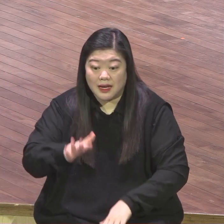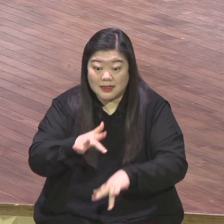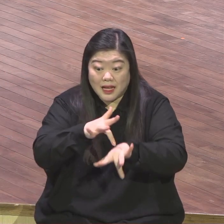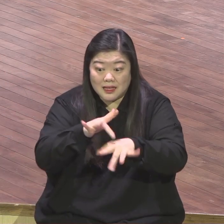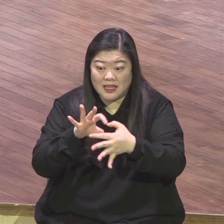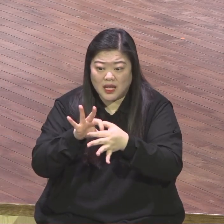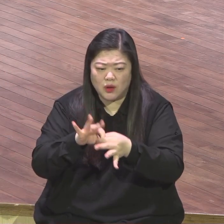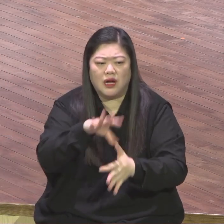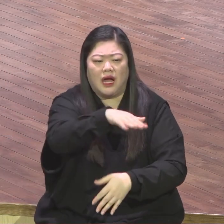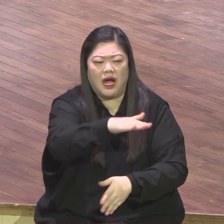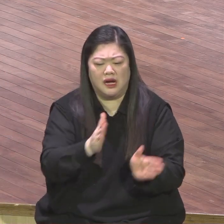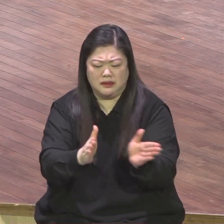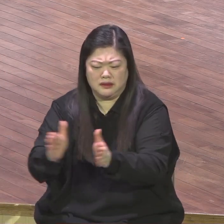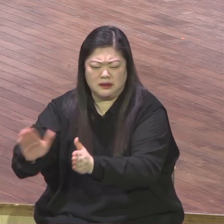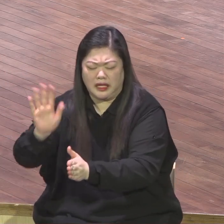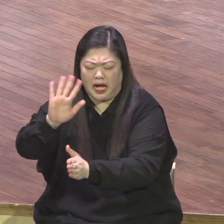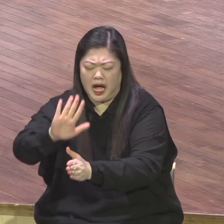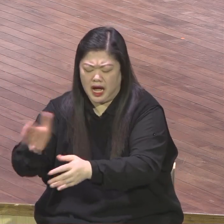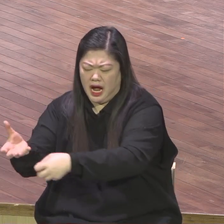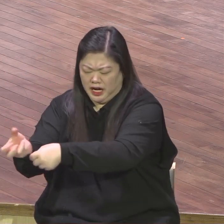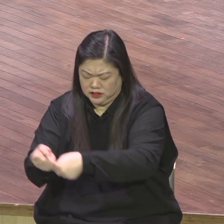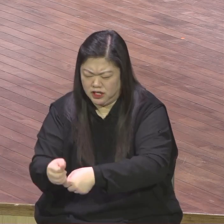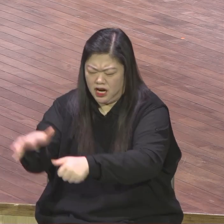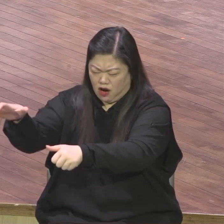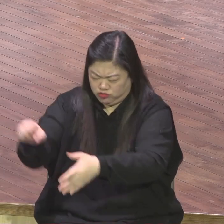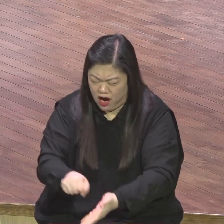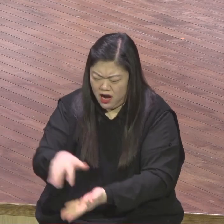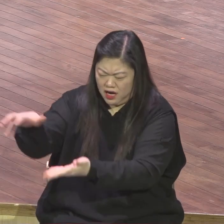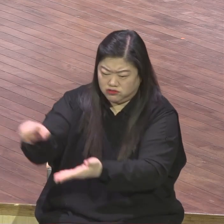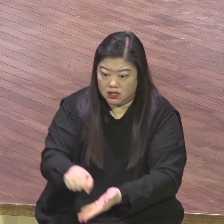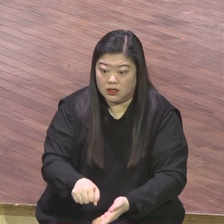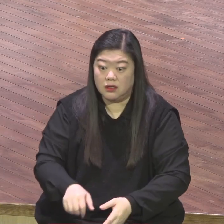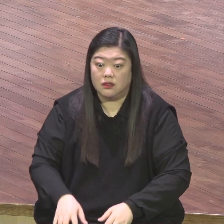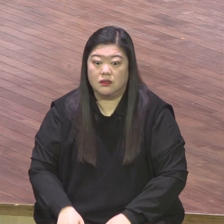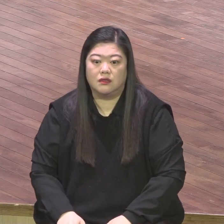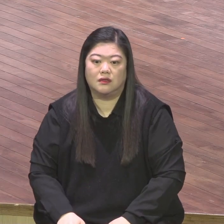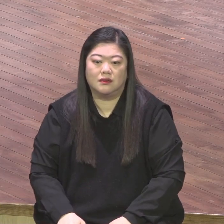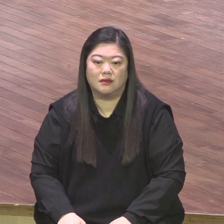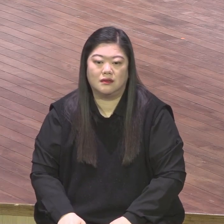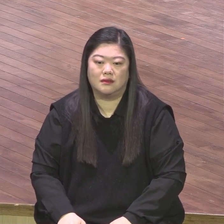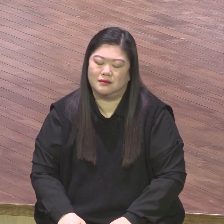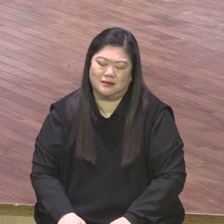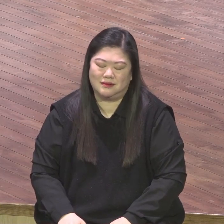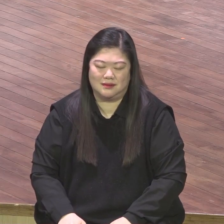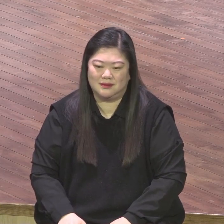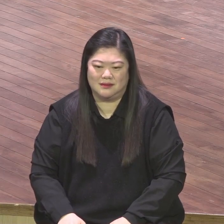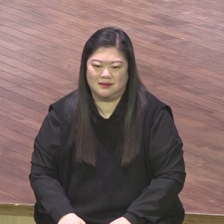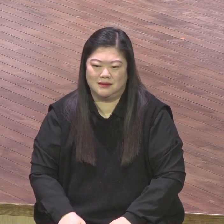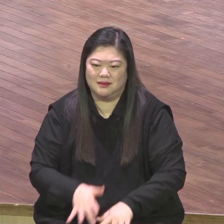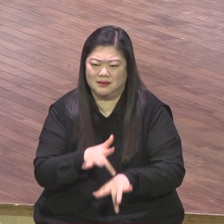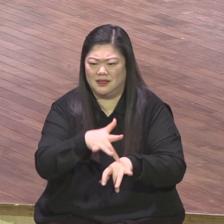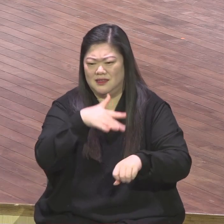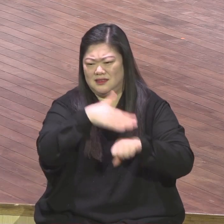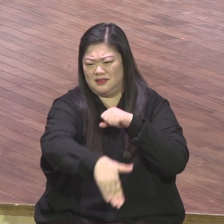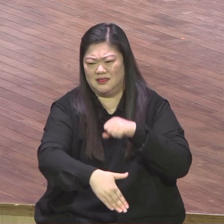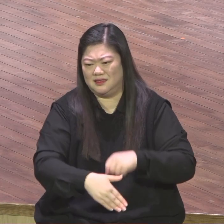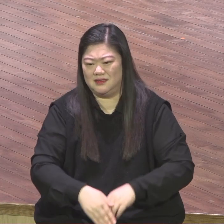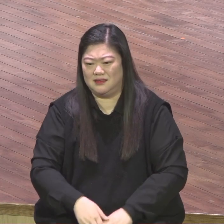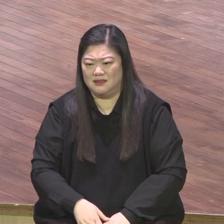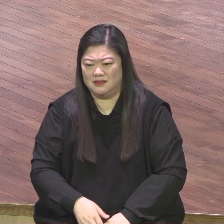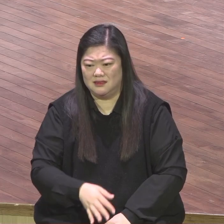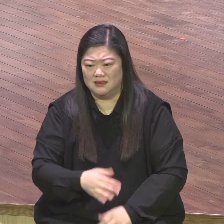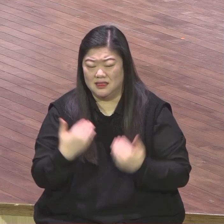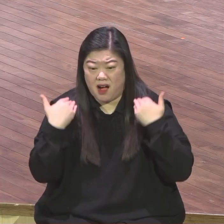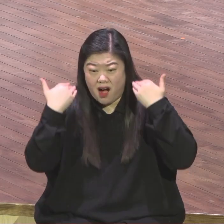과거형이에요. 과거형 인생을 살게 만들어요. 과거에 왕년에 이 사단이 하는 전략이. 이거 아무 도움이 안